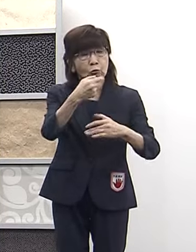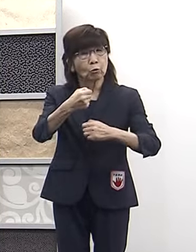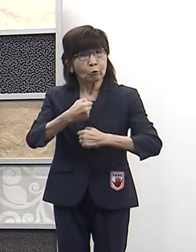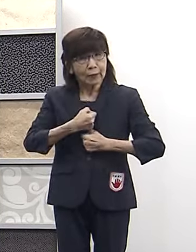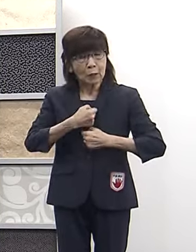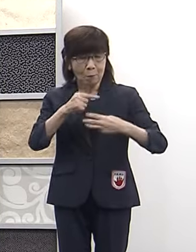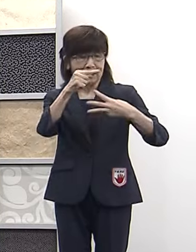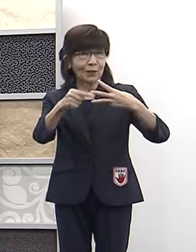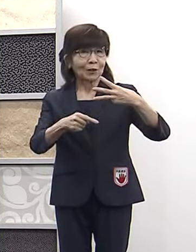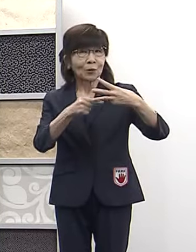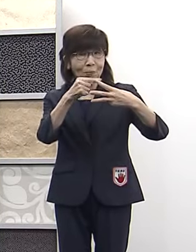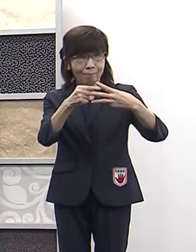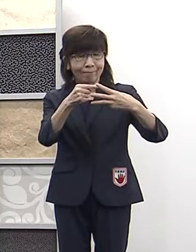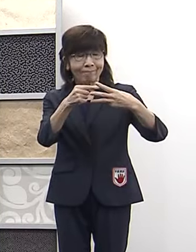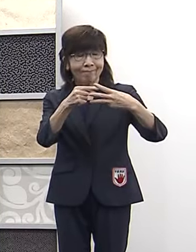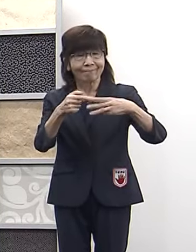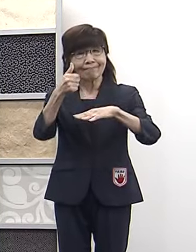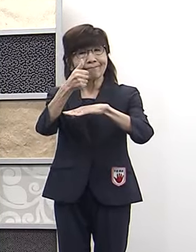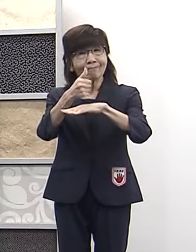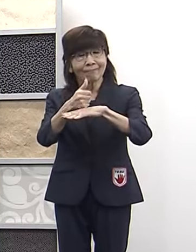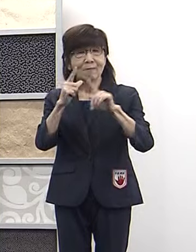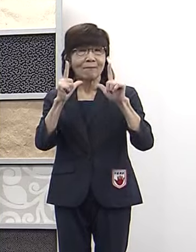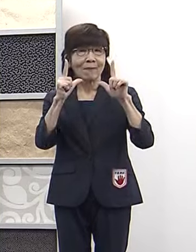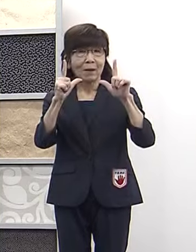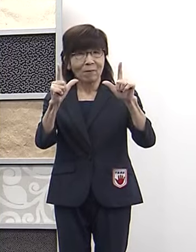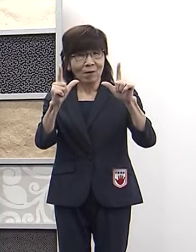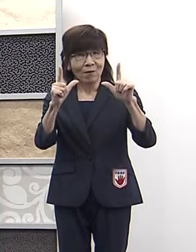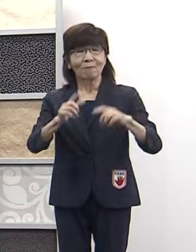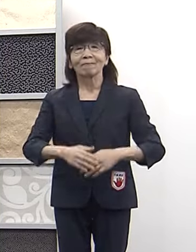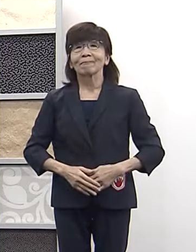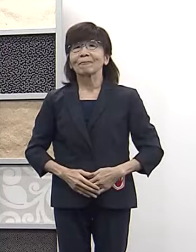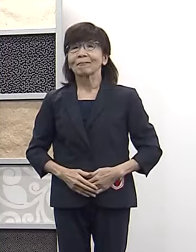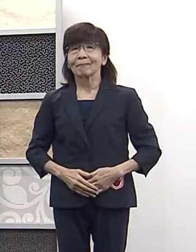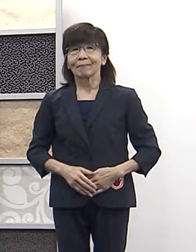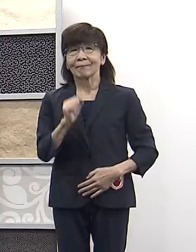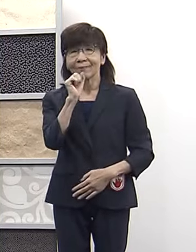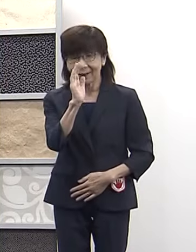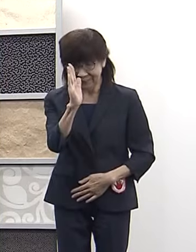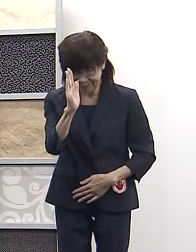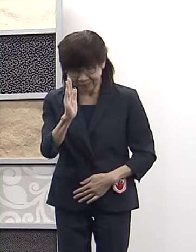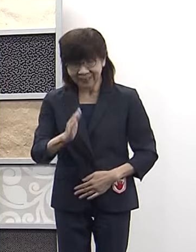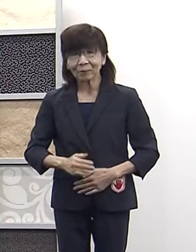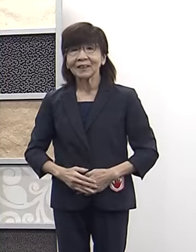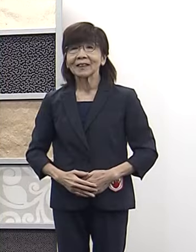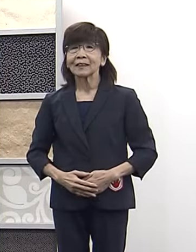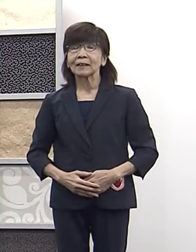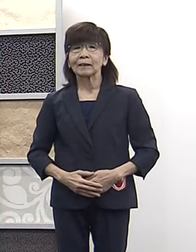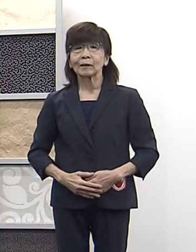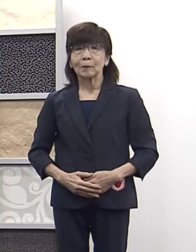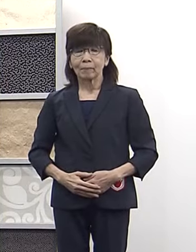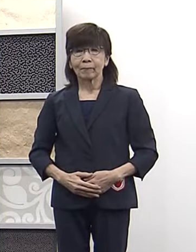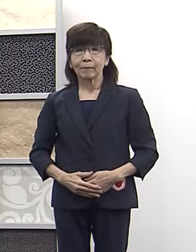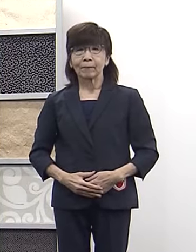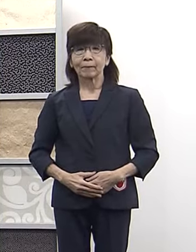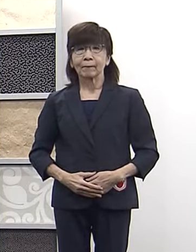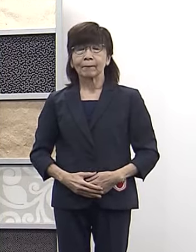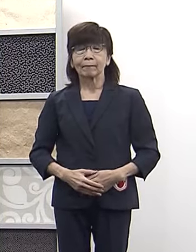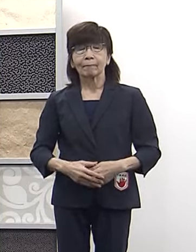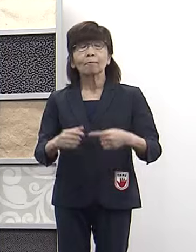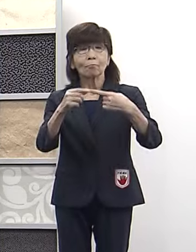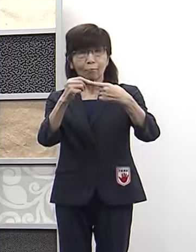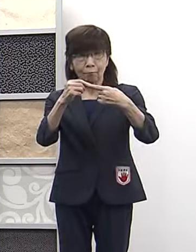件です。それでは長崎知事から発表いたします。 はい、それではよろしくお願いをいたします。まず大